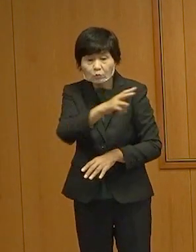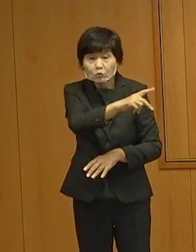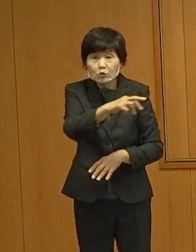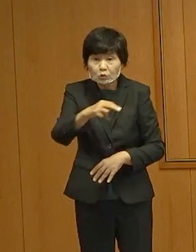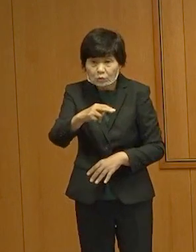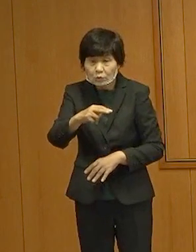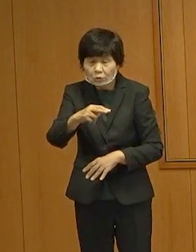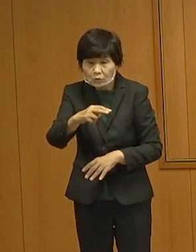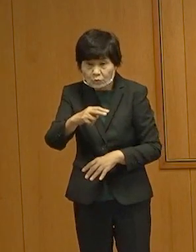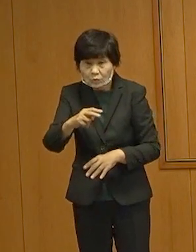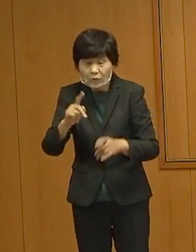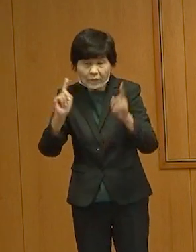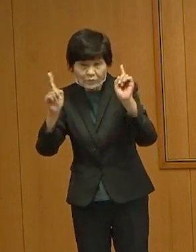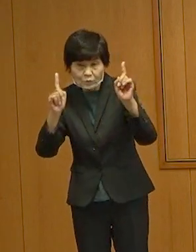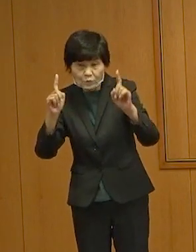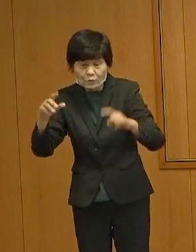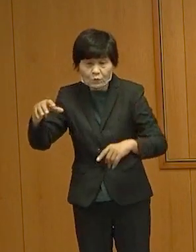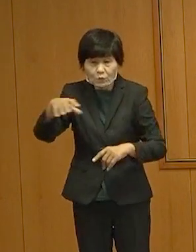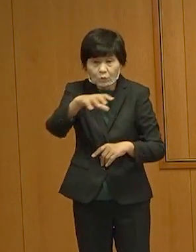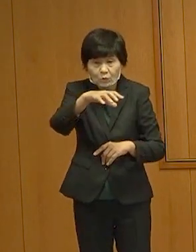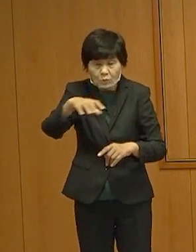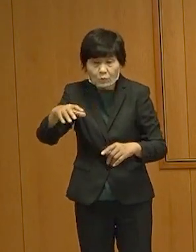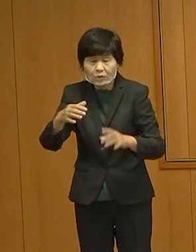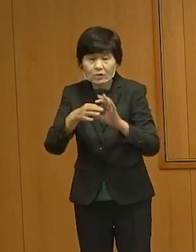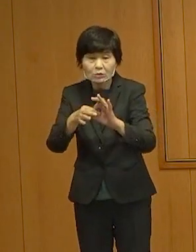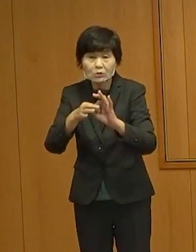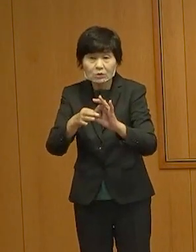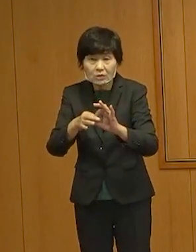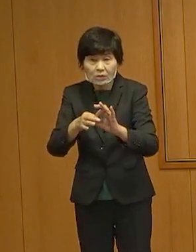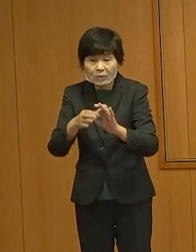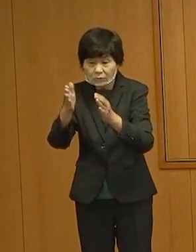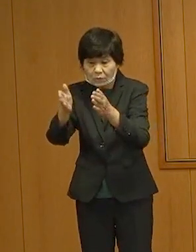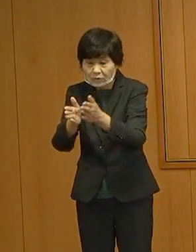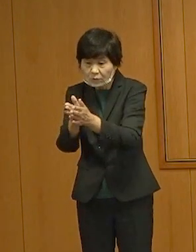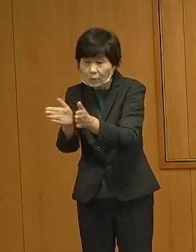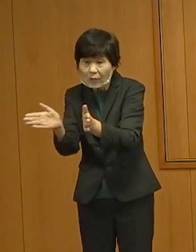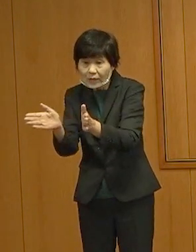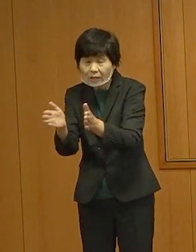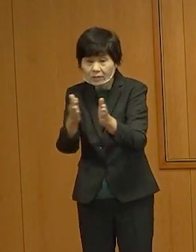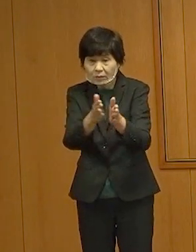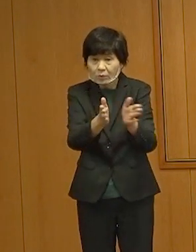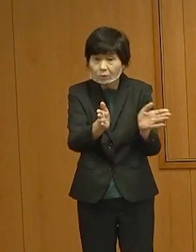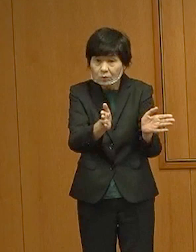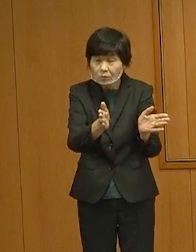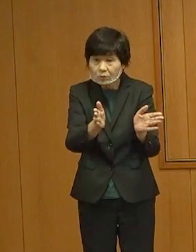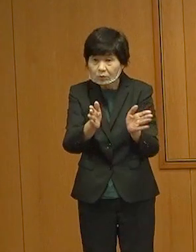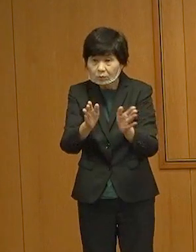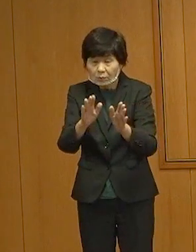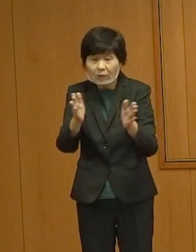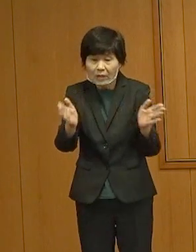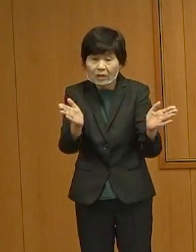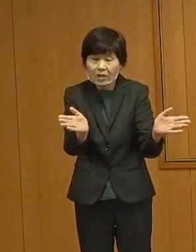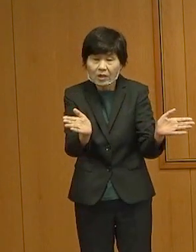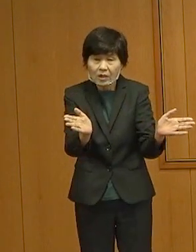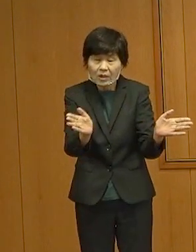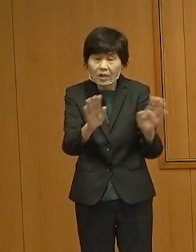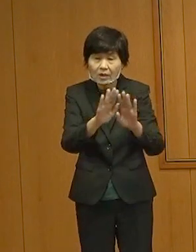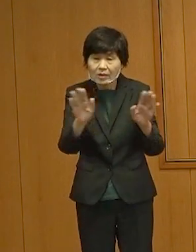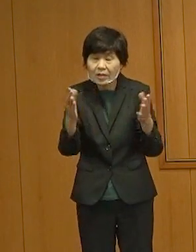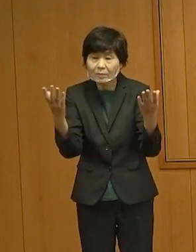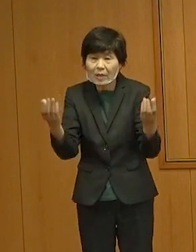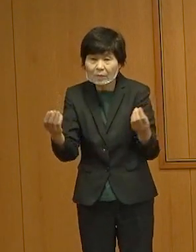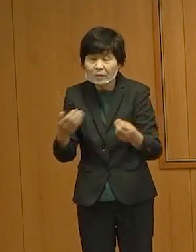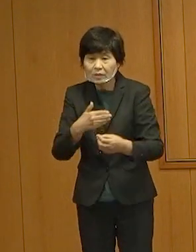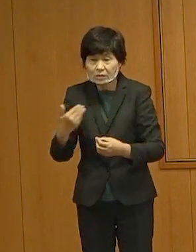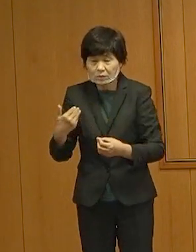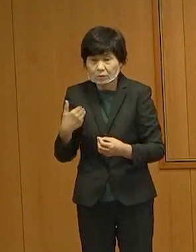しょうけど、そういうのは、ちょっと区分けすると、開園の方法等も変わってくるんじゃないかっていうのも、